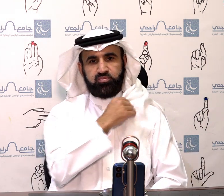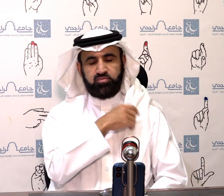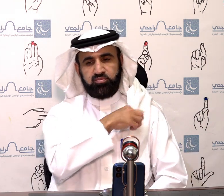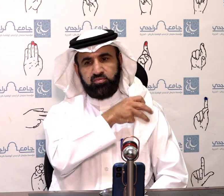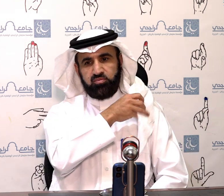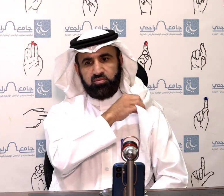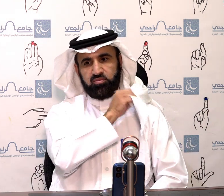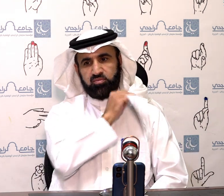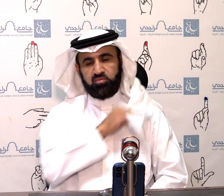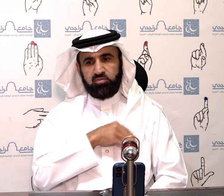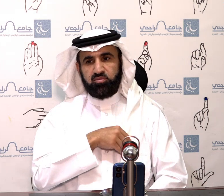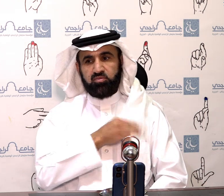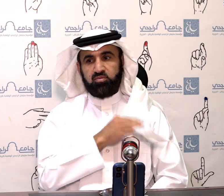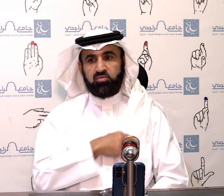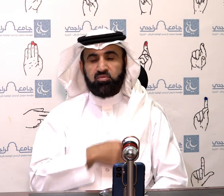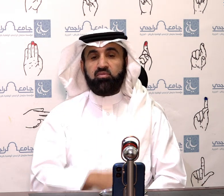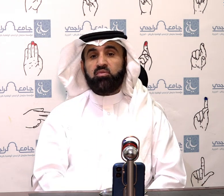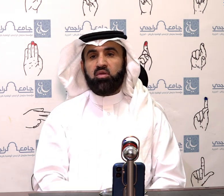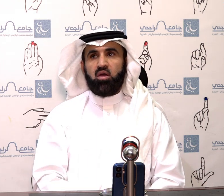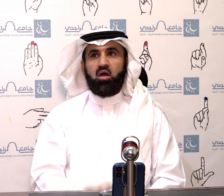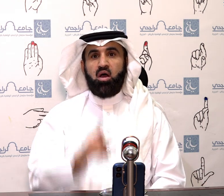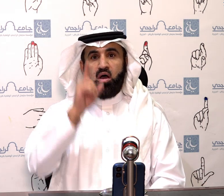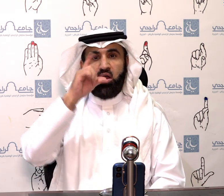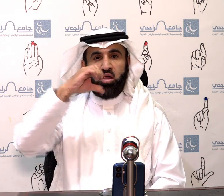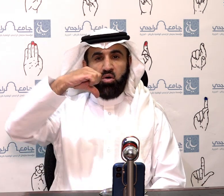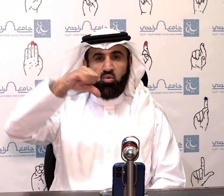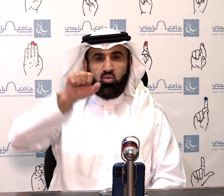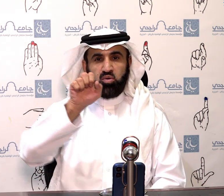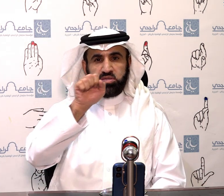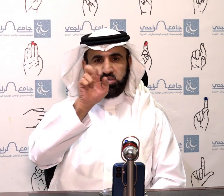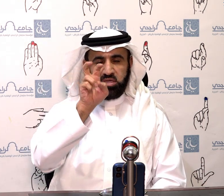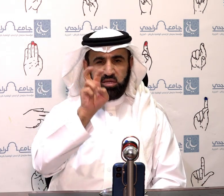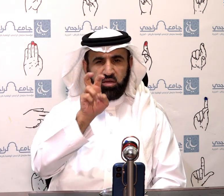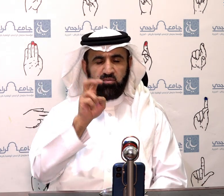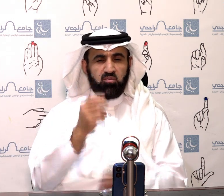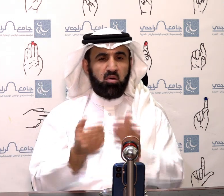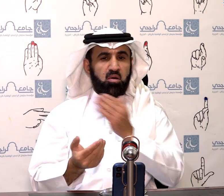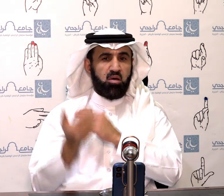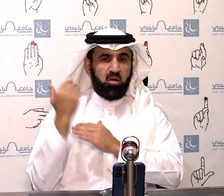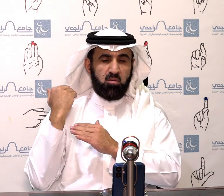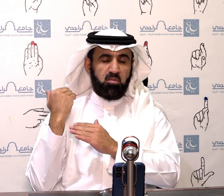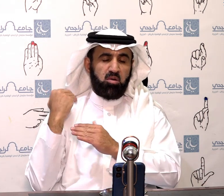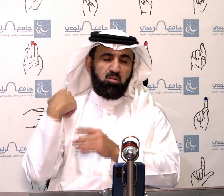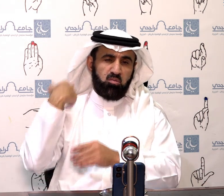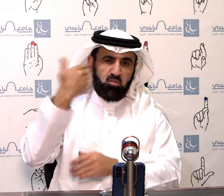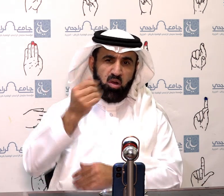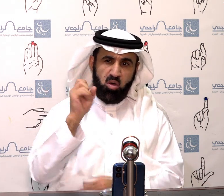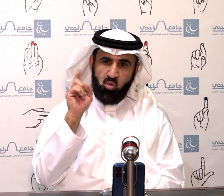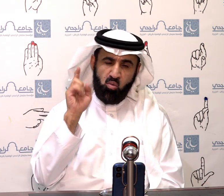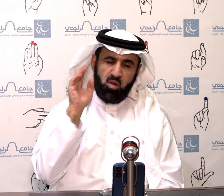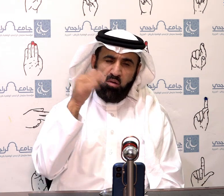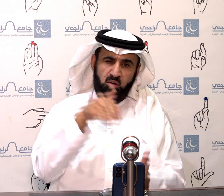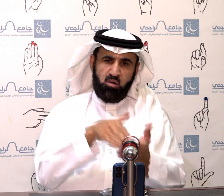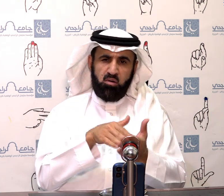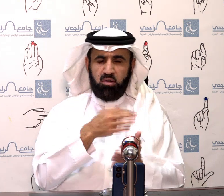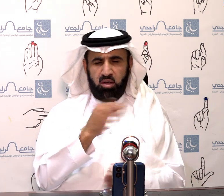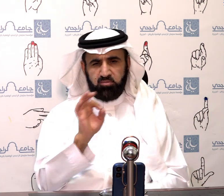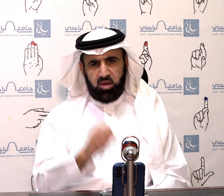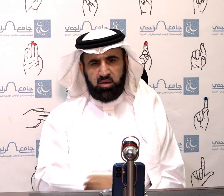وهذه هي وصية الله للأولين والآخرين. ولقد وصينا الذين ولله